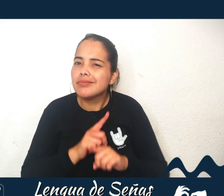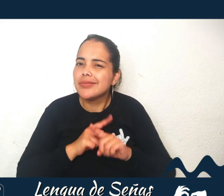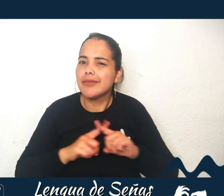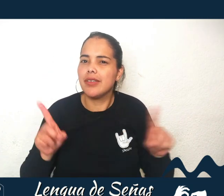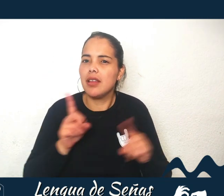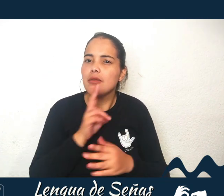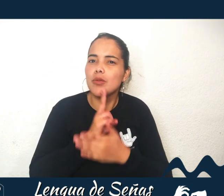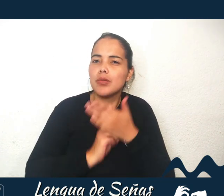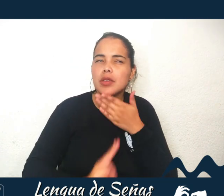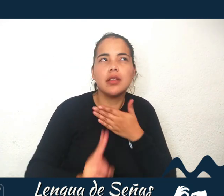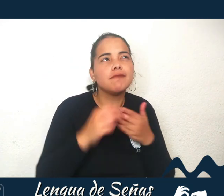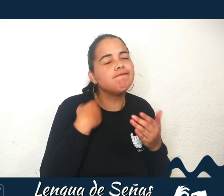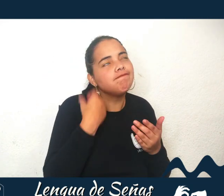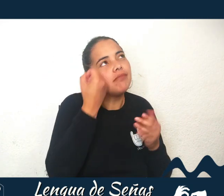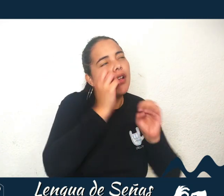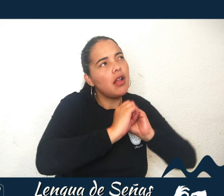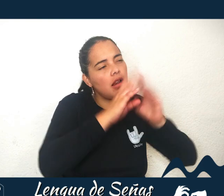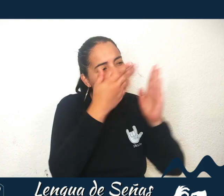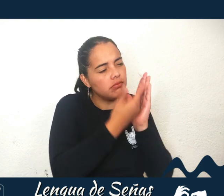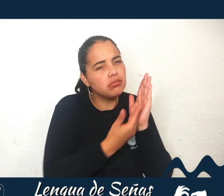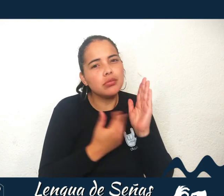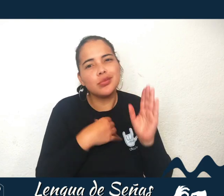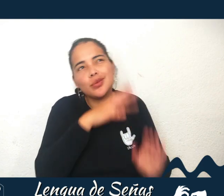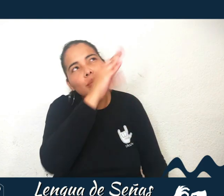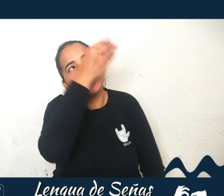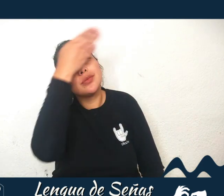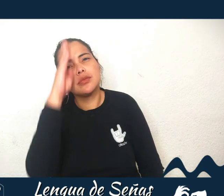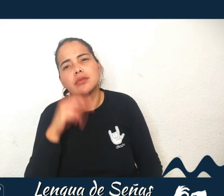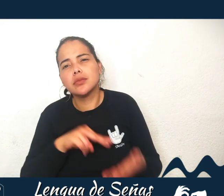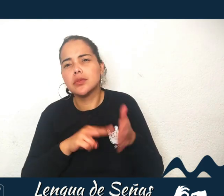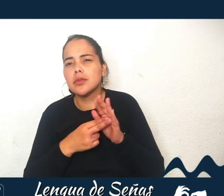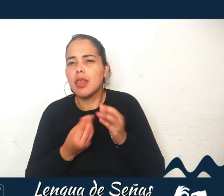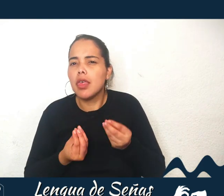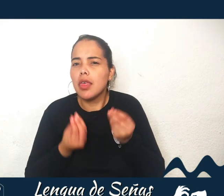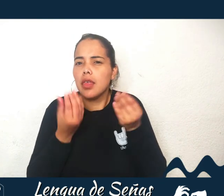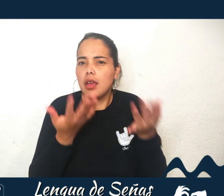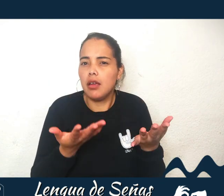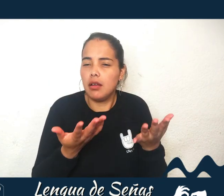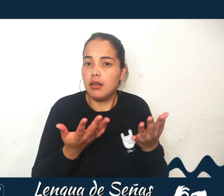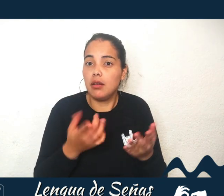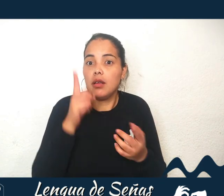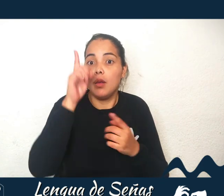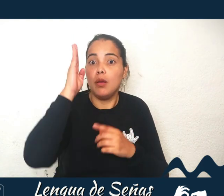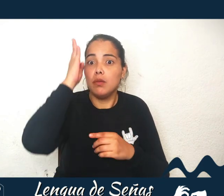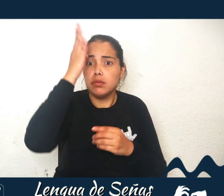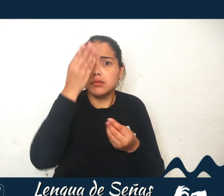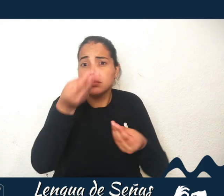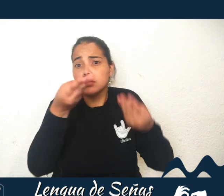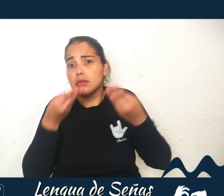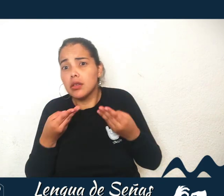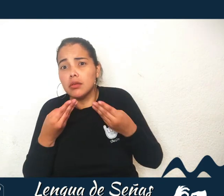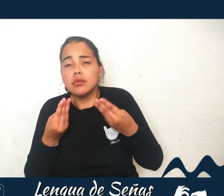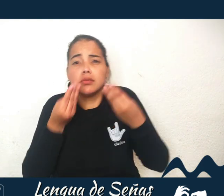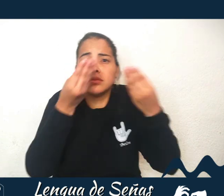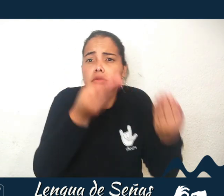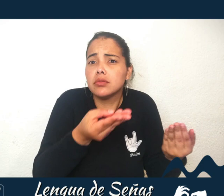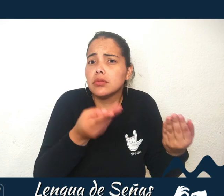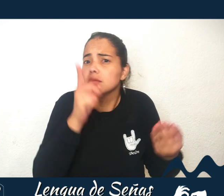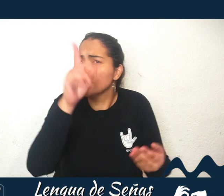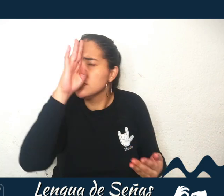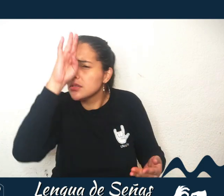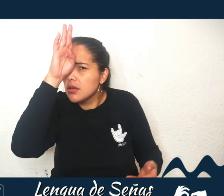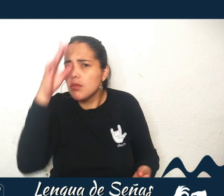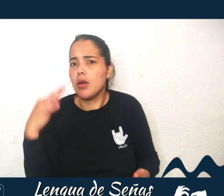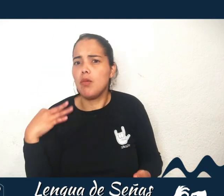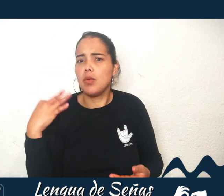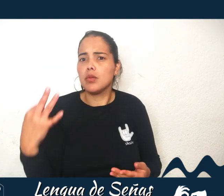perspectiva bíblica más amplia, más clara de lo que representa dar. Y por eso es que Pablo, haciendo referencia a